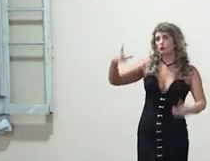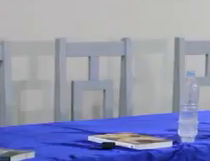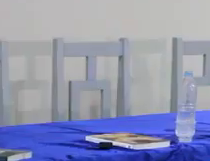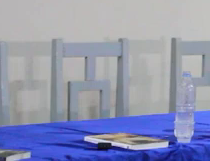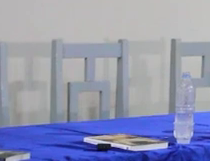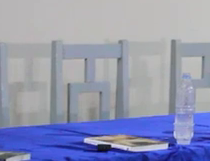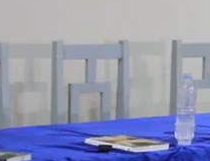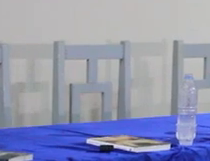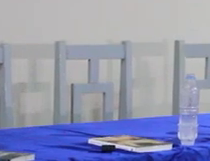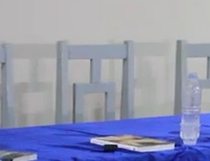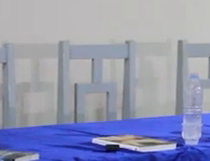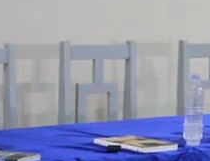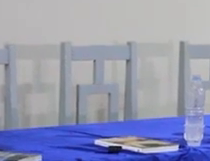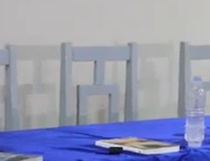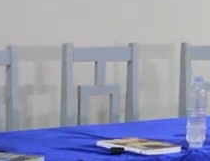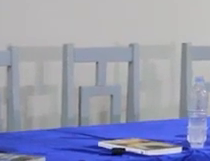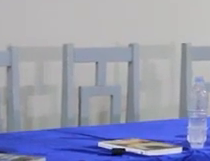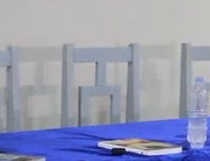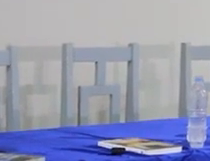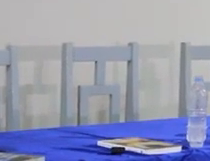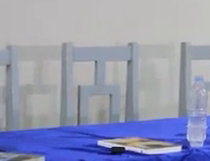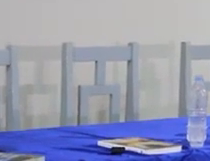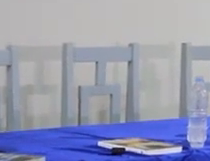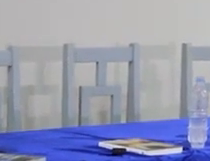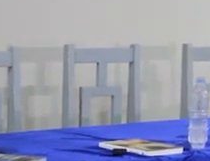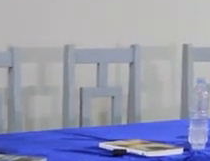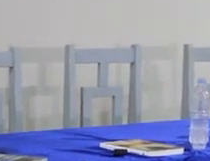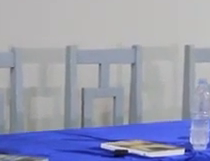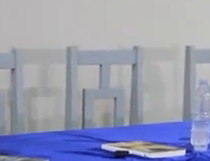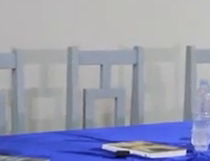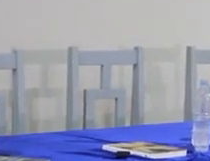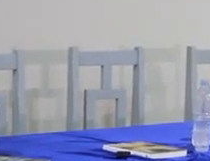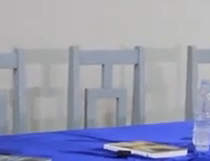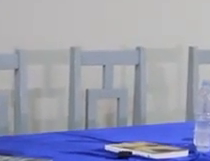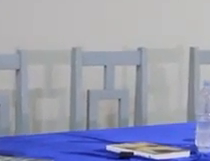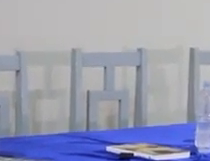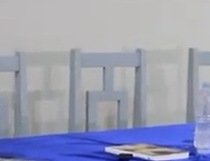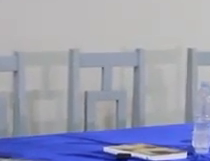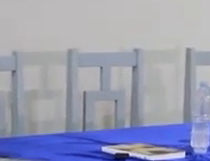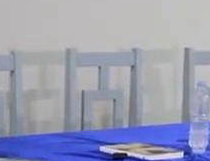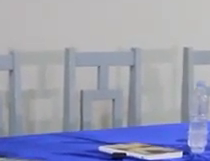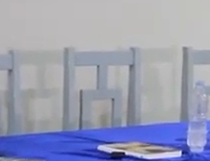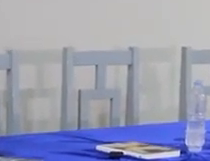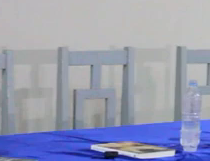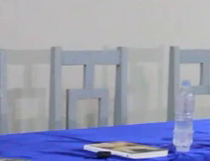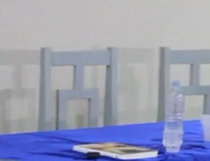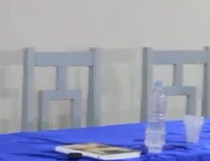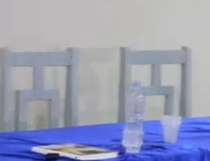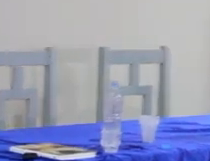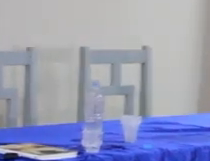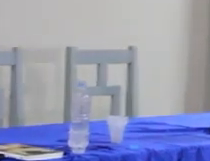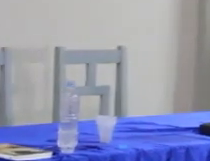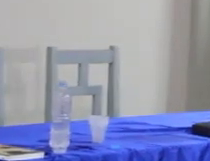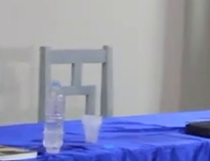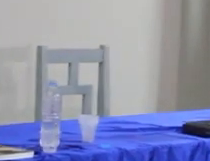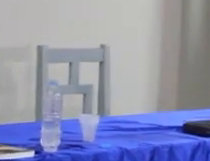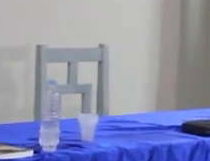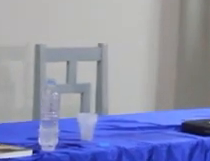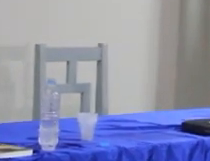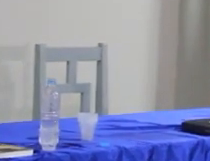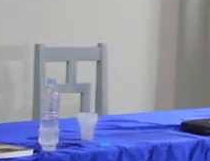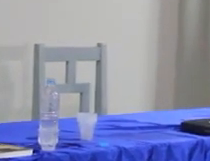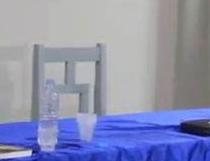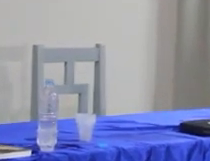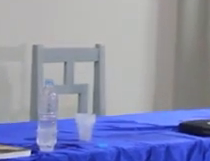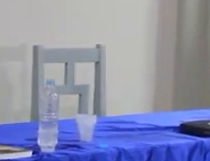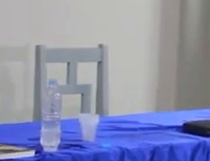selfie, entram e dão uma filmadinha ali no trecho, que é um trecho reto, que você teria que